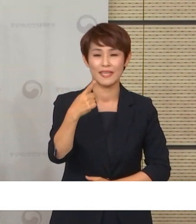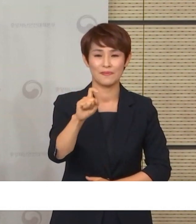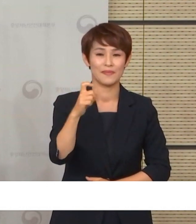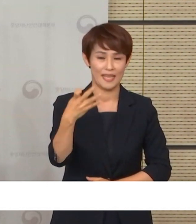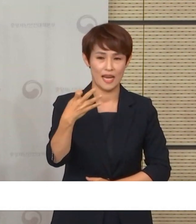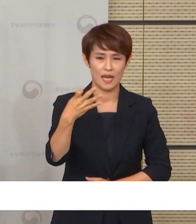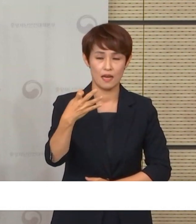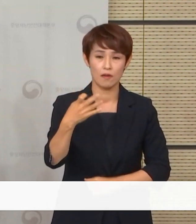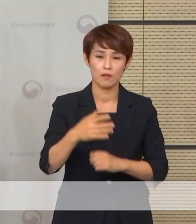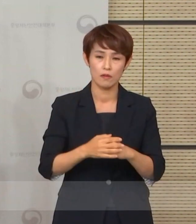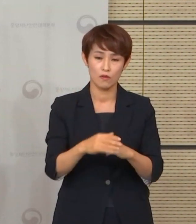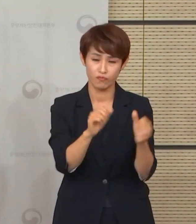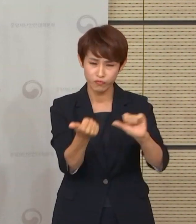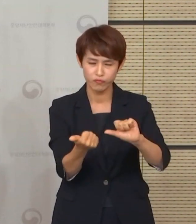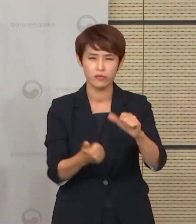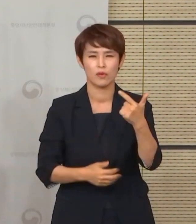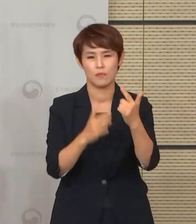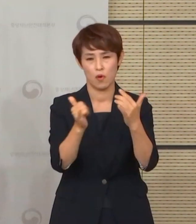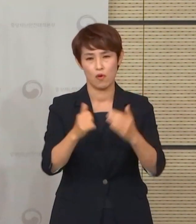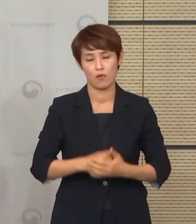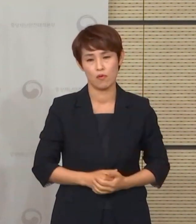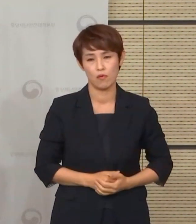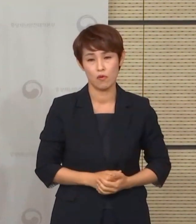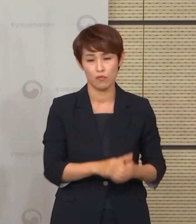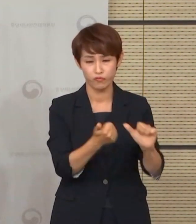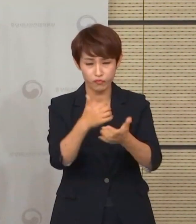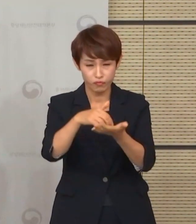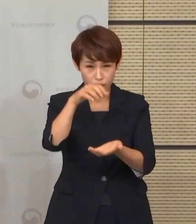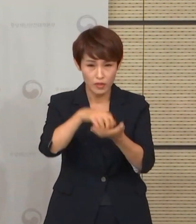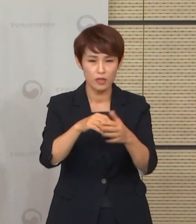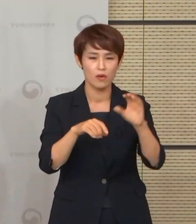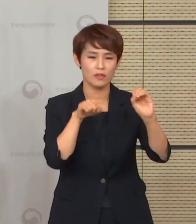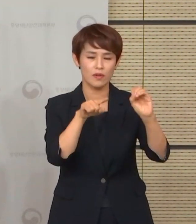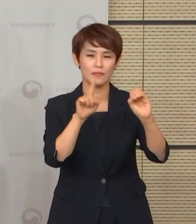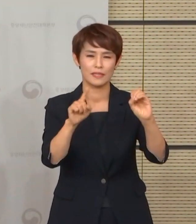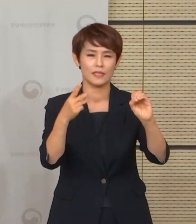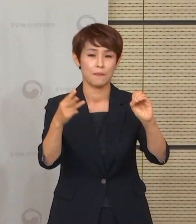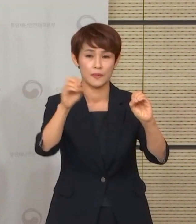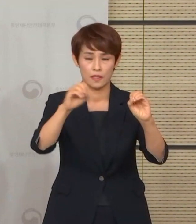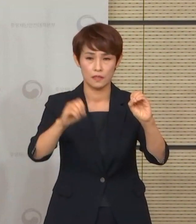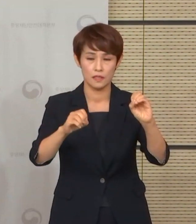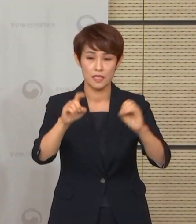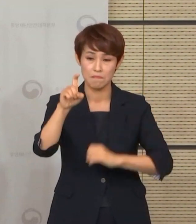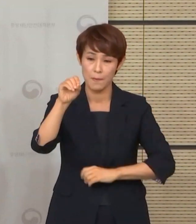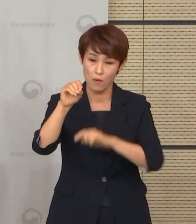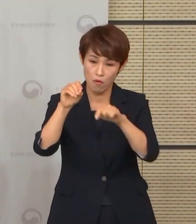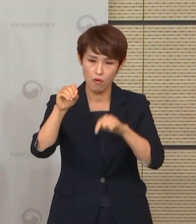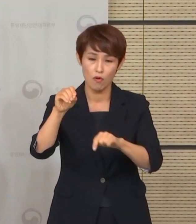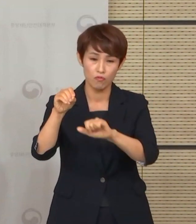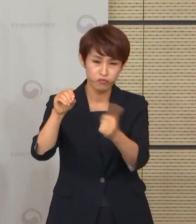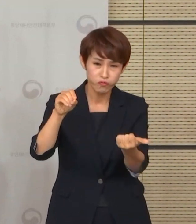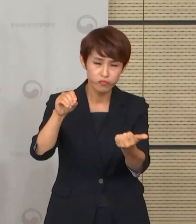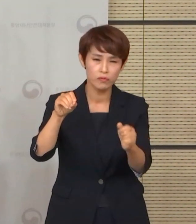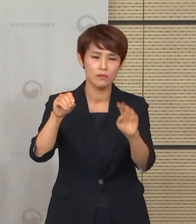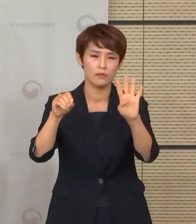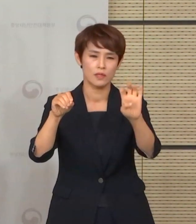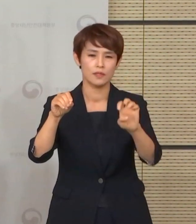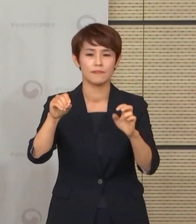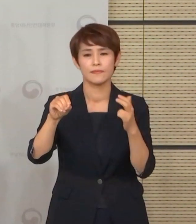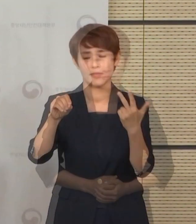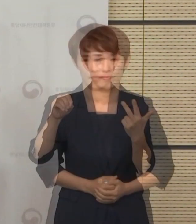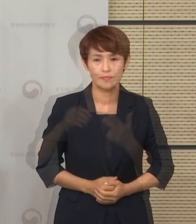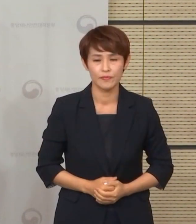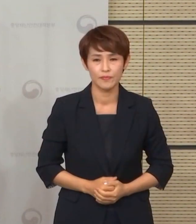6명 입니다 누적 치명 율은 0.13% 인구 10만명당 사망률은 47명